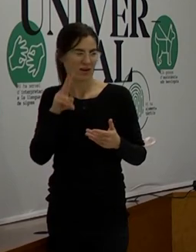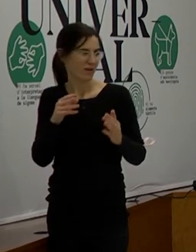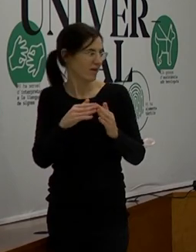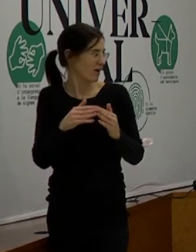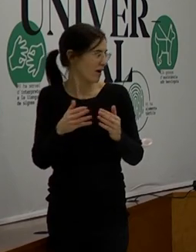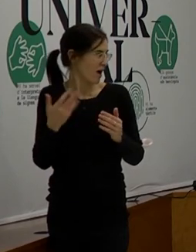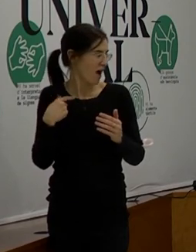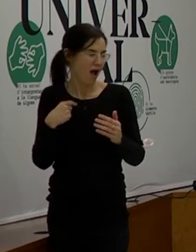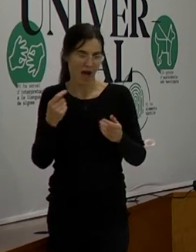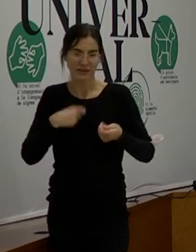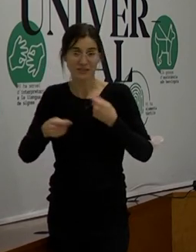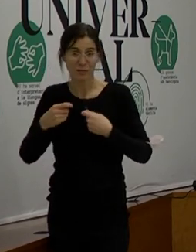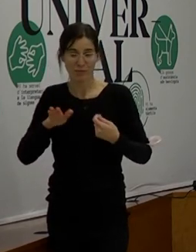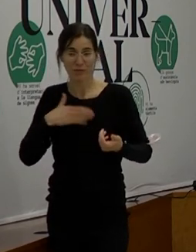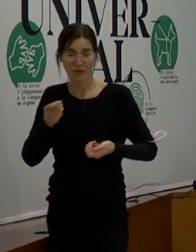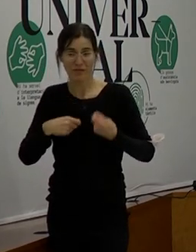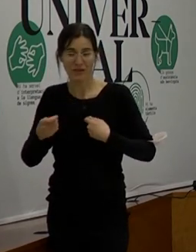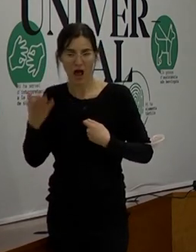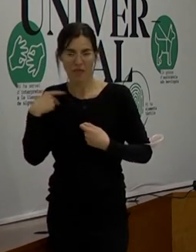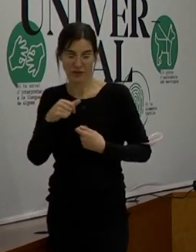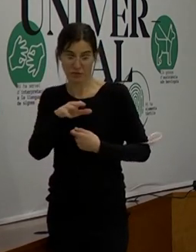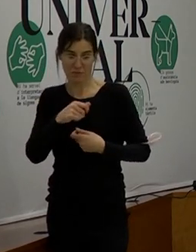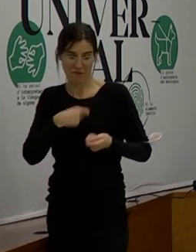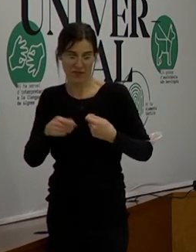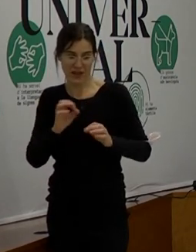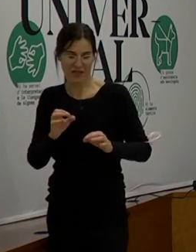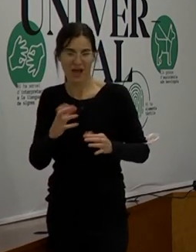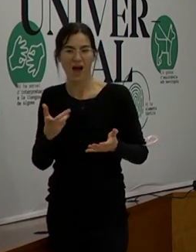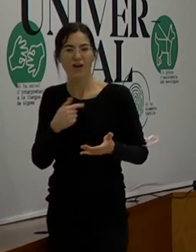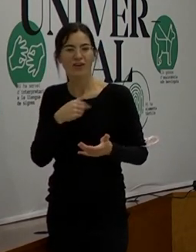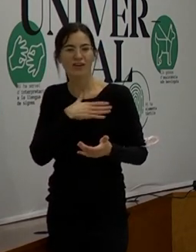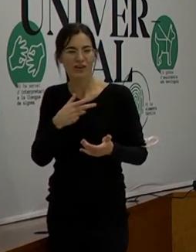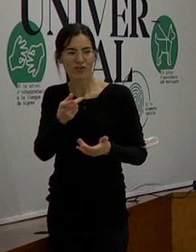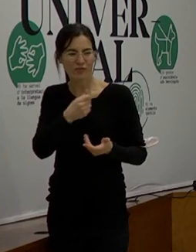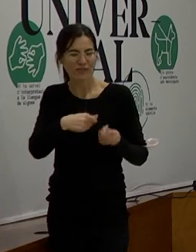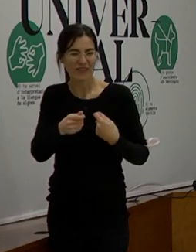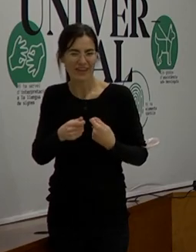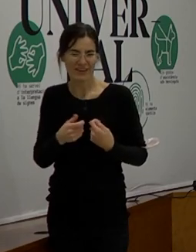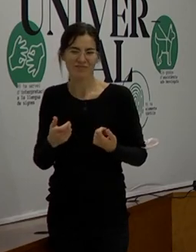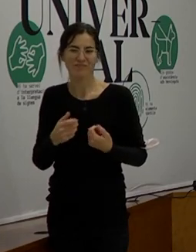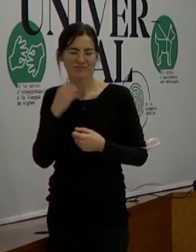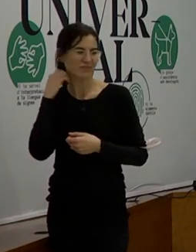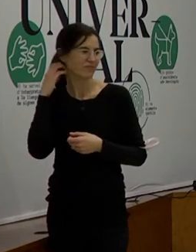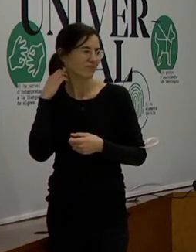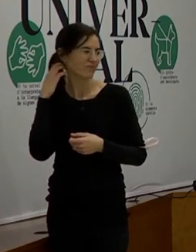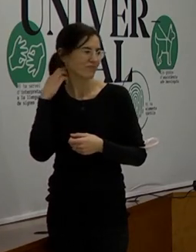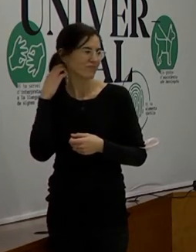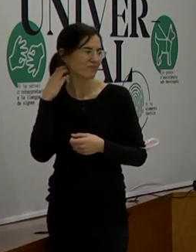una casa 400, o sea, no, és que jo vivo, bueno, pues coges y luego te monto una máquina, bueno, pero bajas a tu casa, vale.